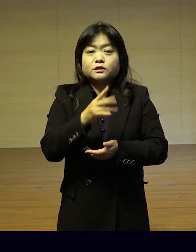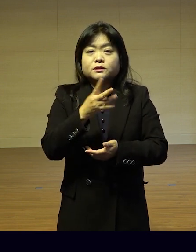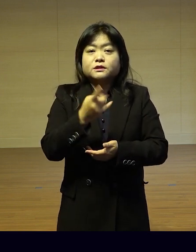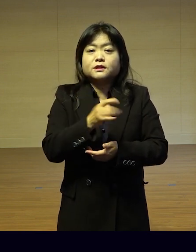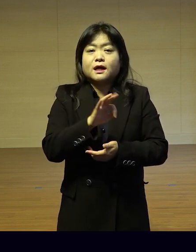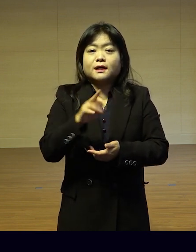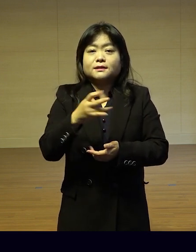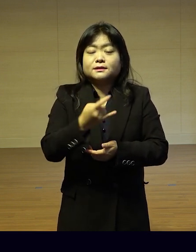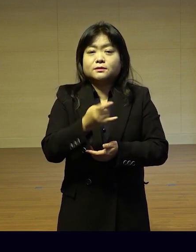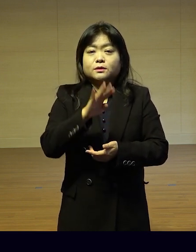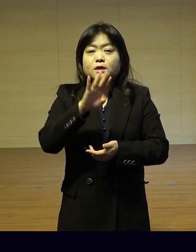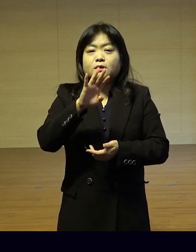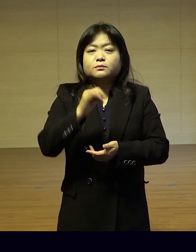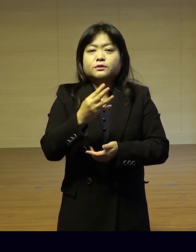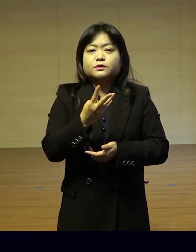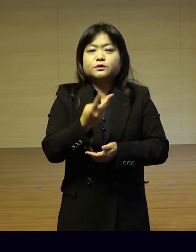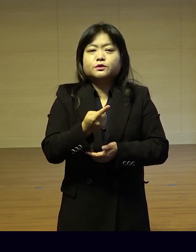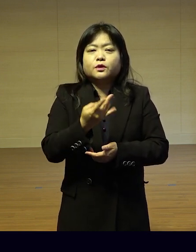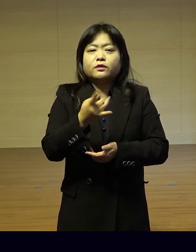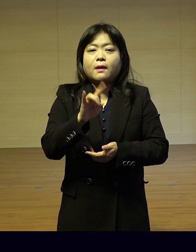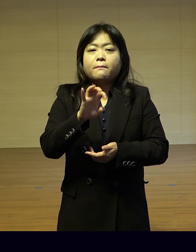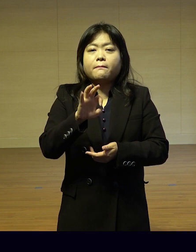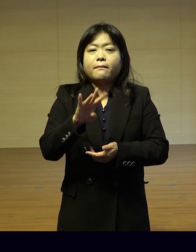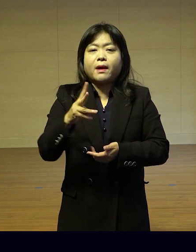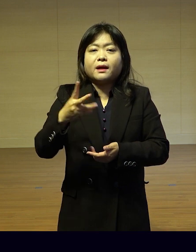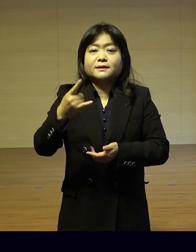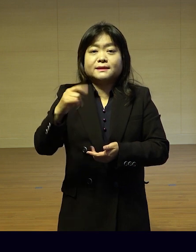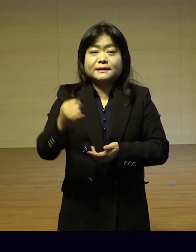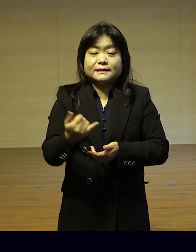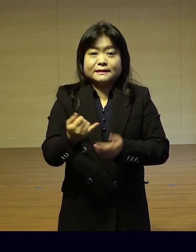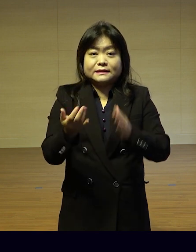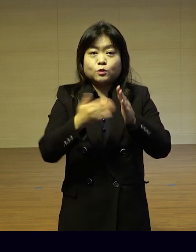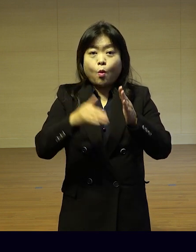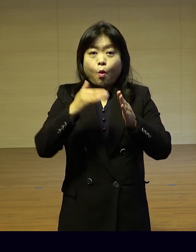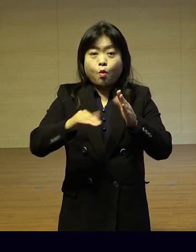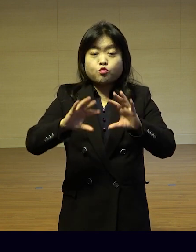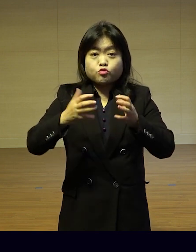뷰르텐베르크 공국이니까 공작이 다스리는 나라였습니다.